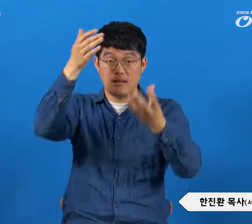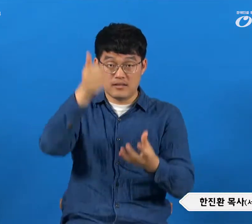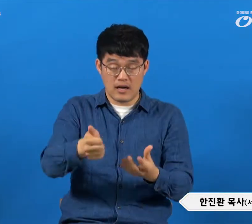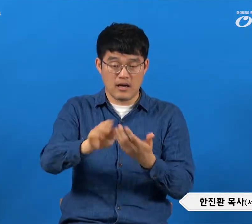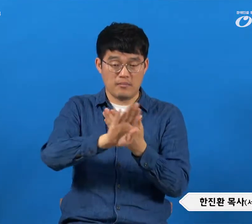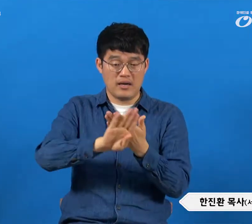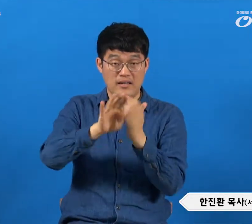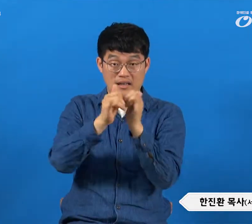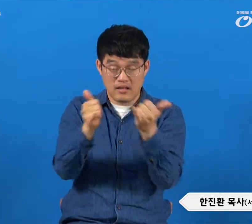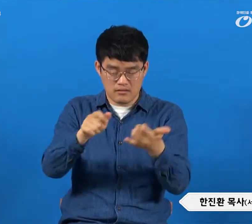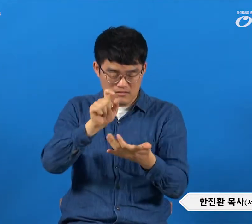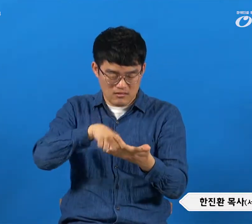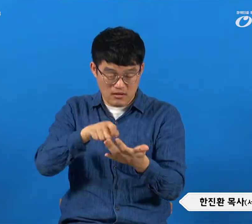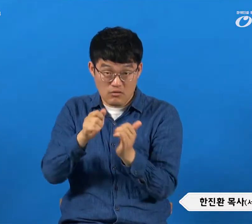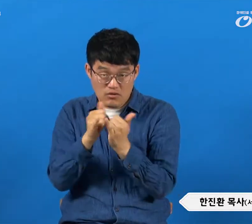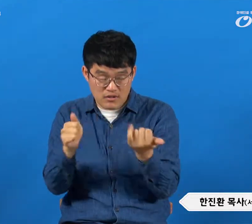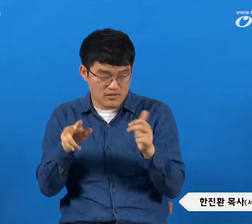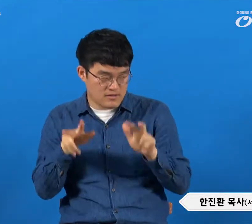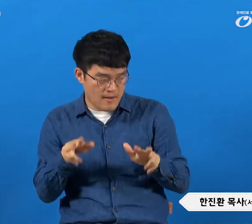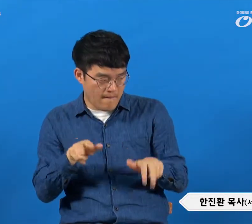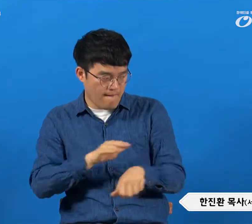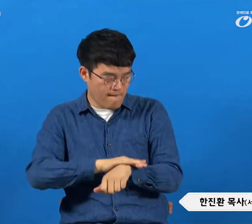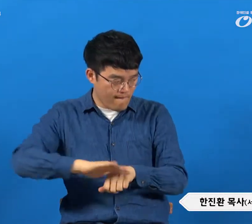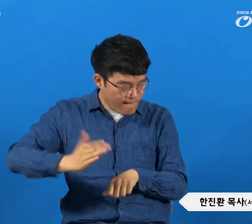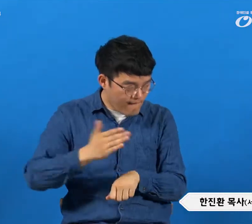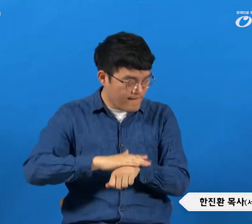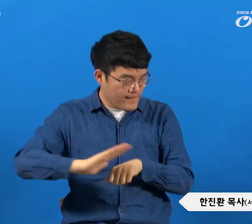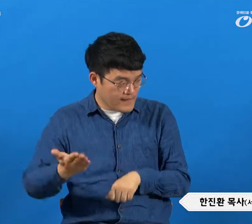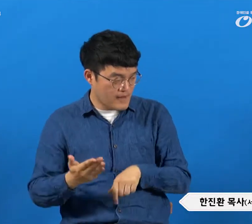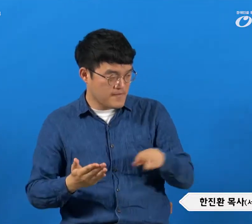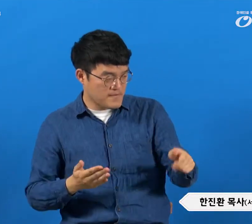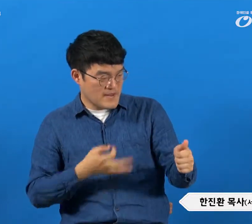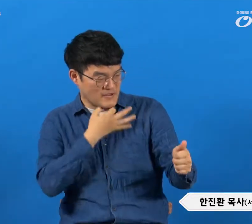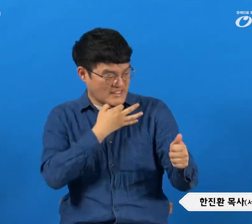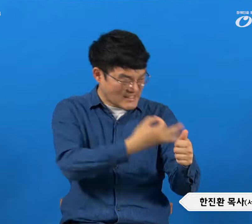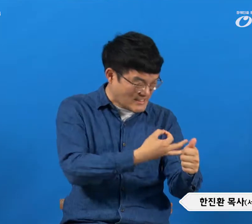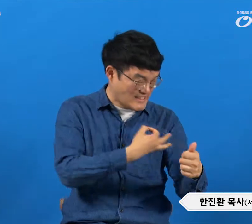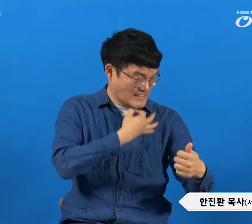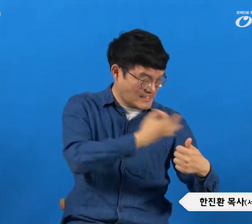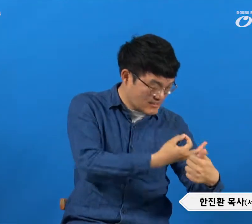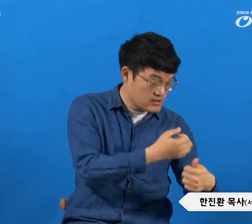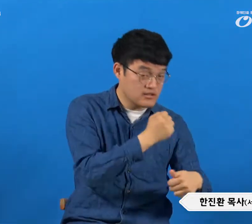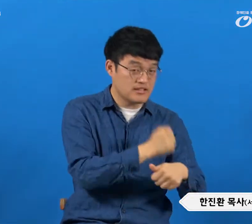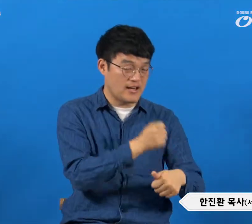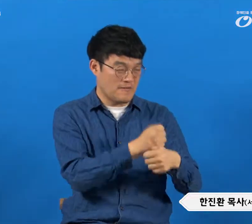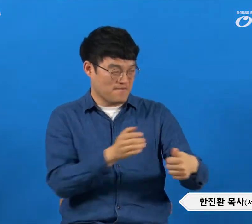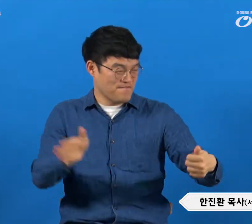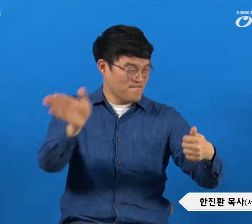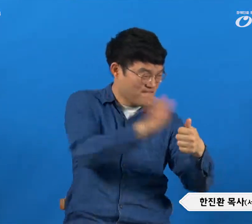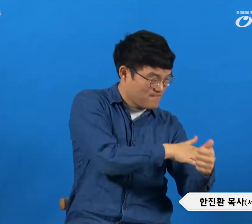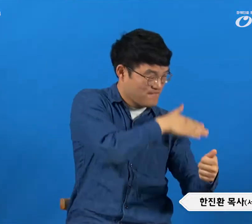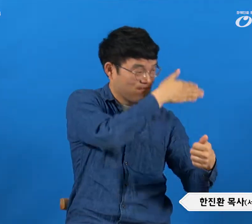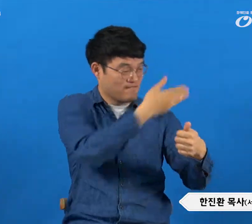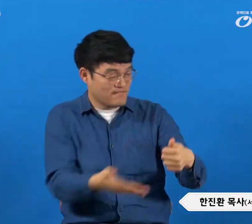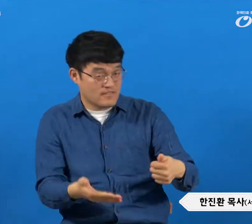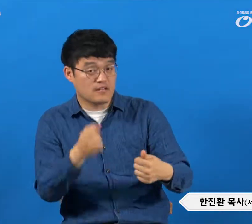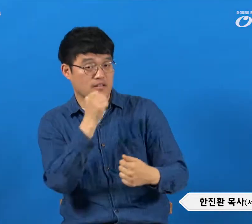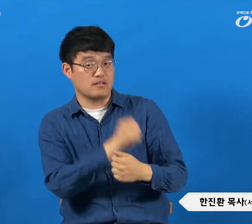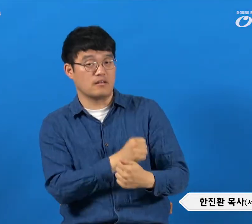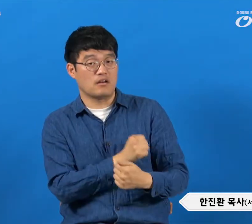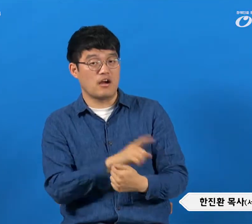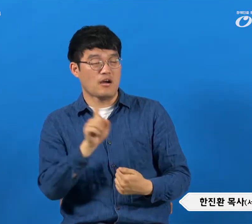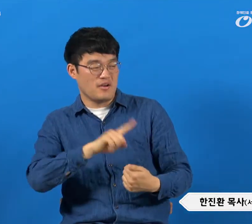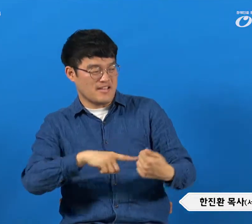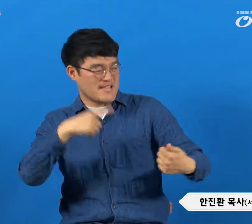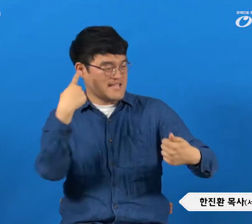대제사장, 서기관, 바리새인들은 이제 때를 만난 듯이 주님을 향해서 침을 뱉고 손바닥으로 치고,